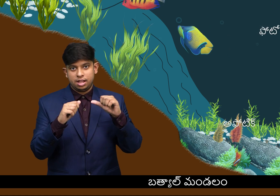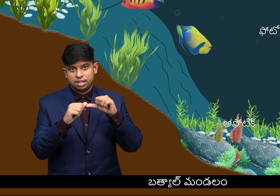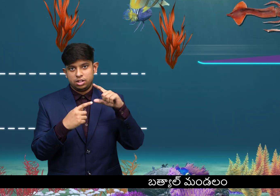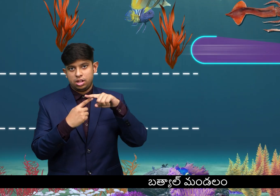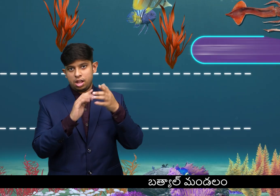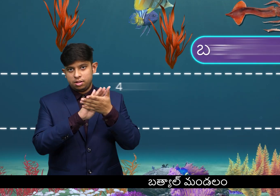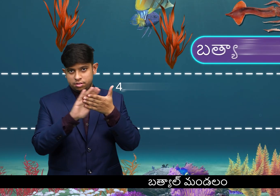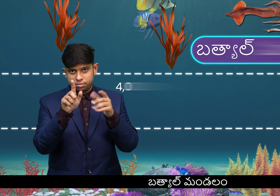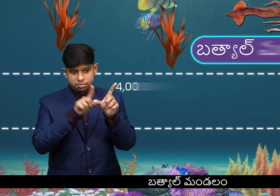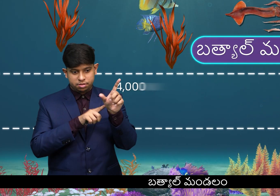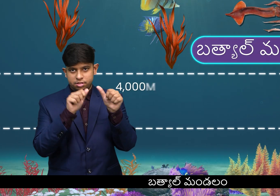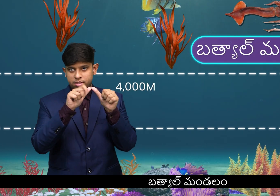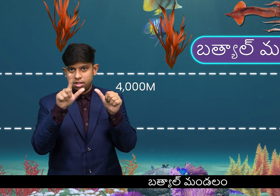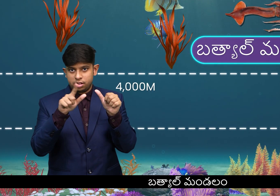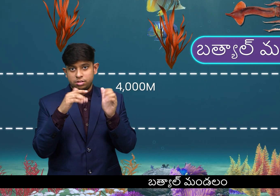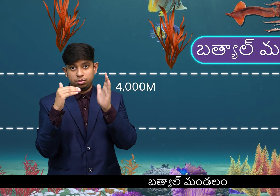బత్యాల్ మండలం.